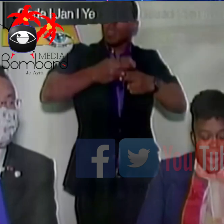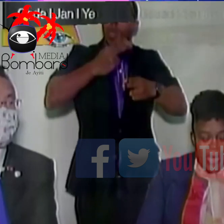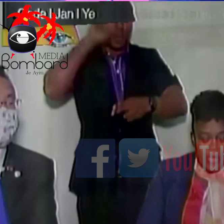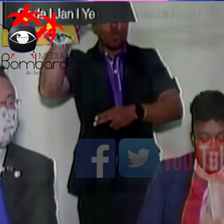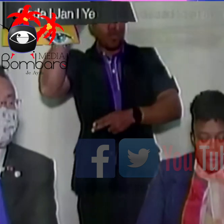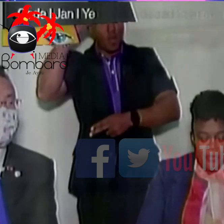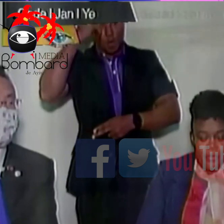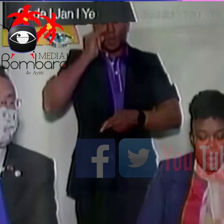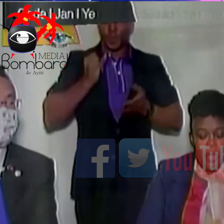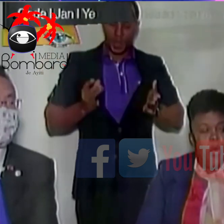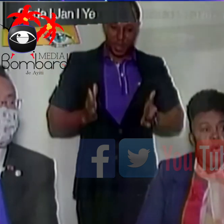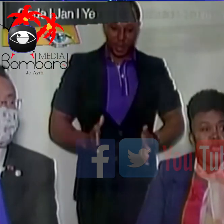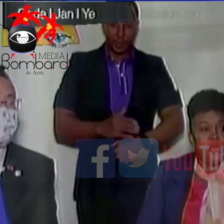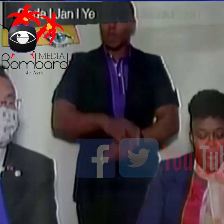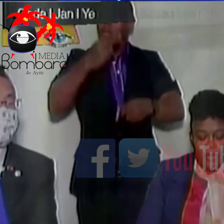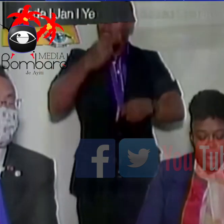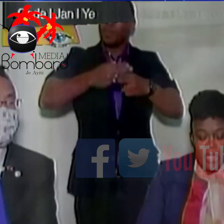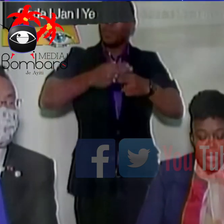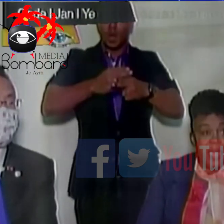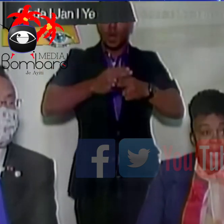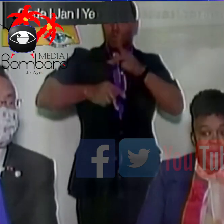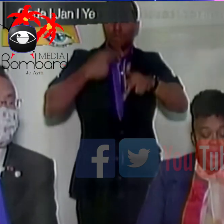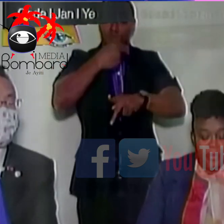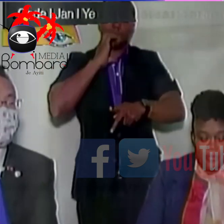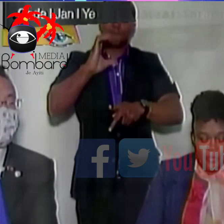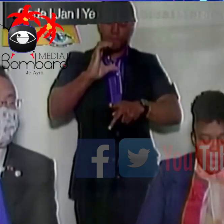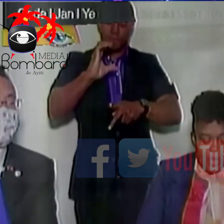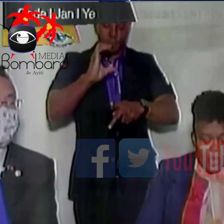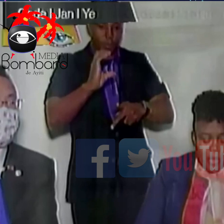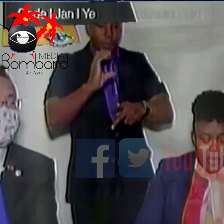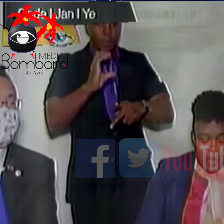gouvernement haïtien, au nom des personnes handicapées